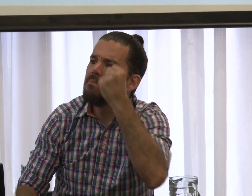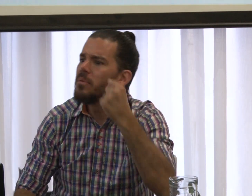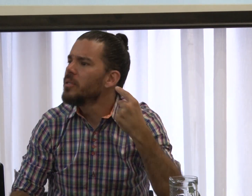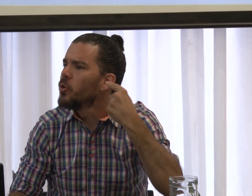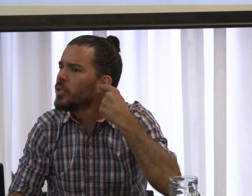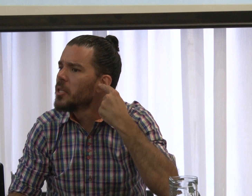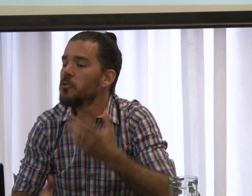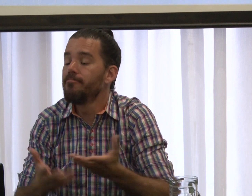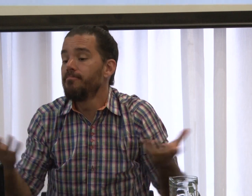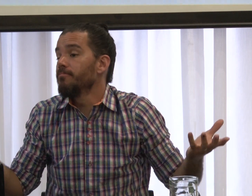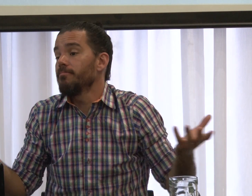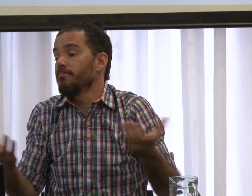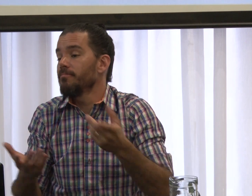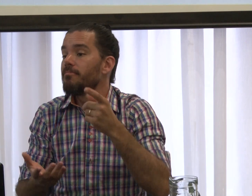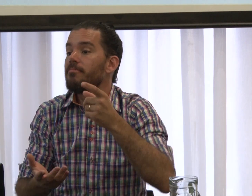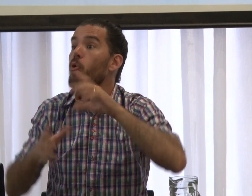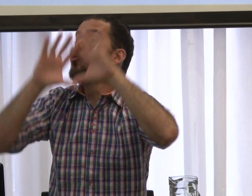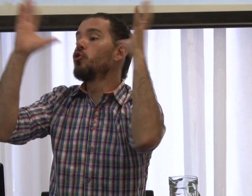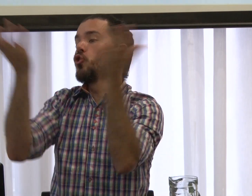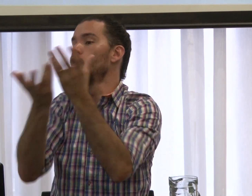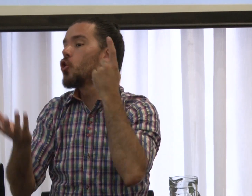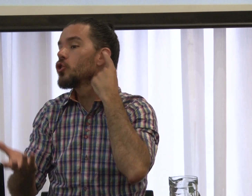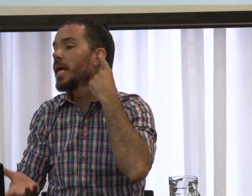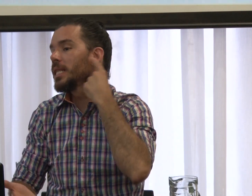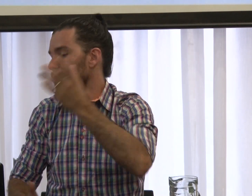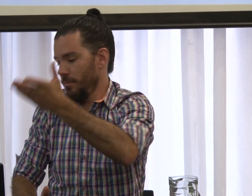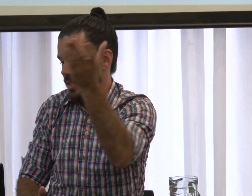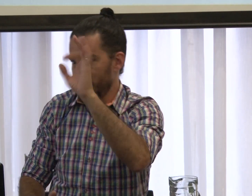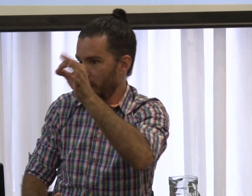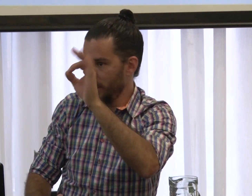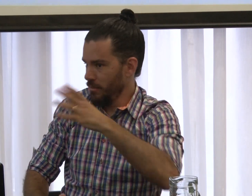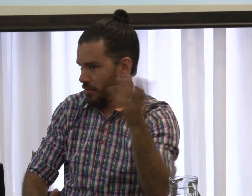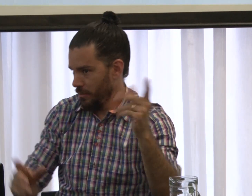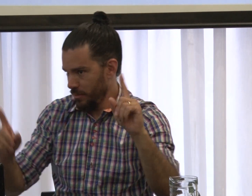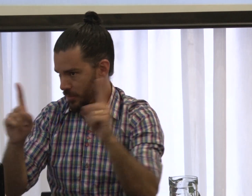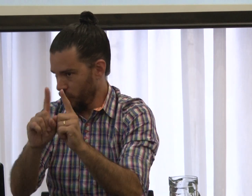prohibía la lengua de señas y ahora está abierta. La comunidad sorda,